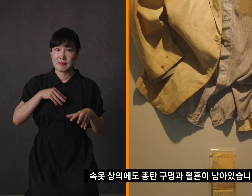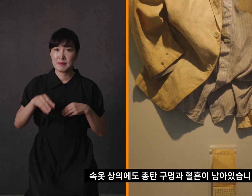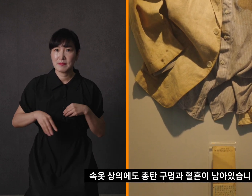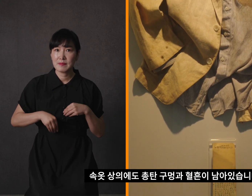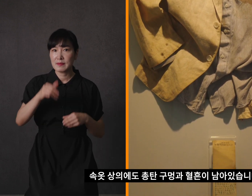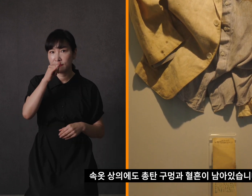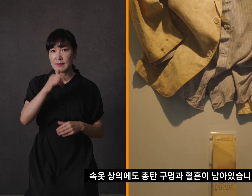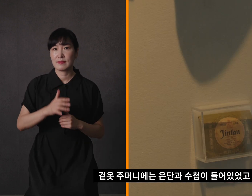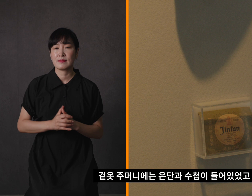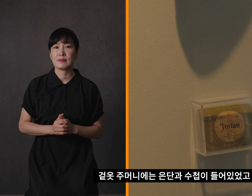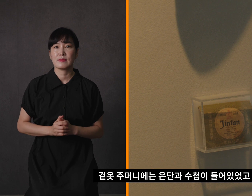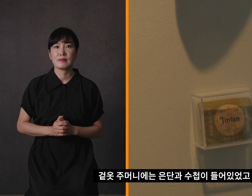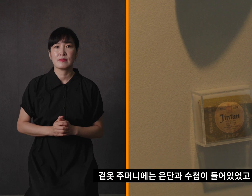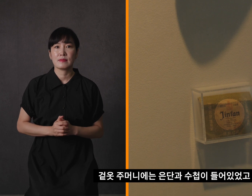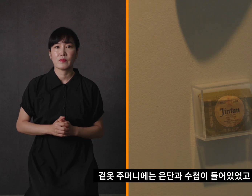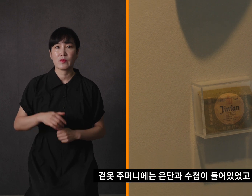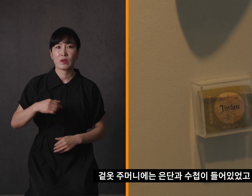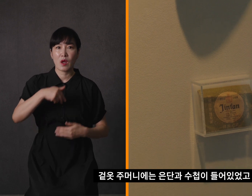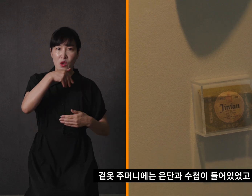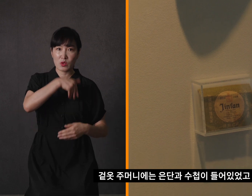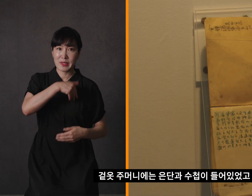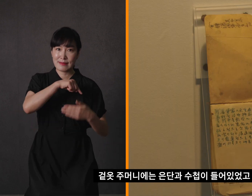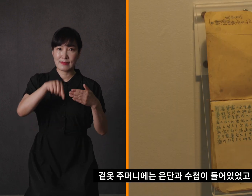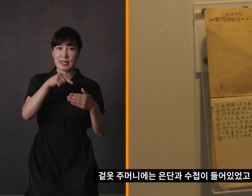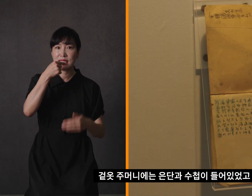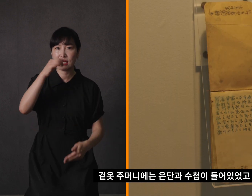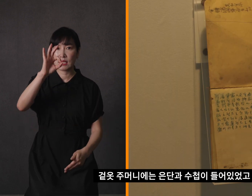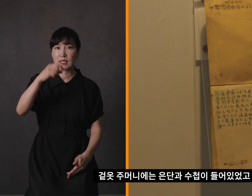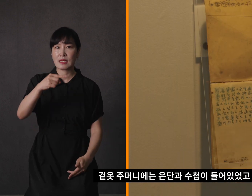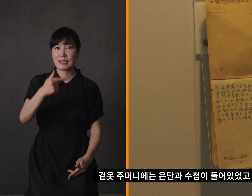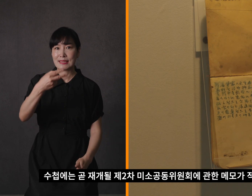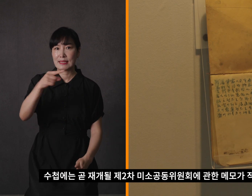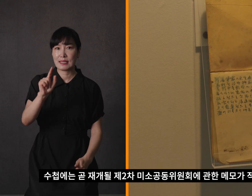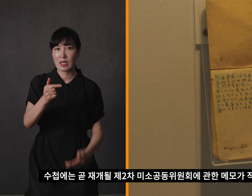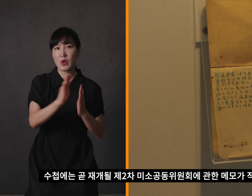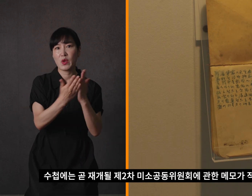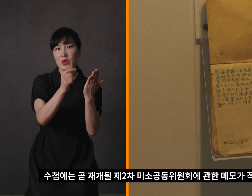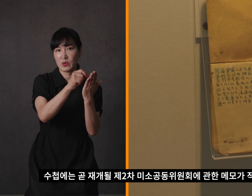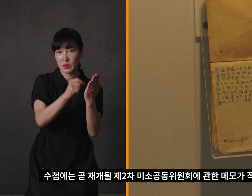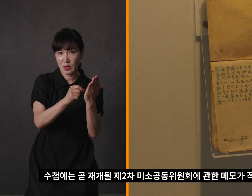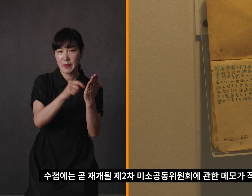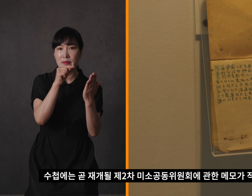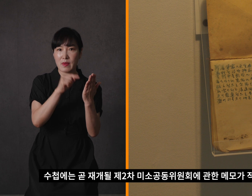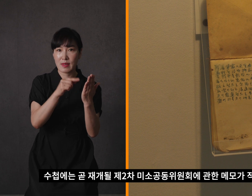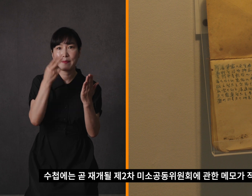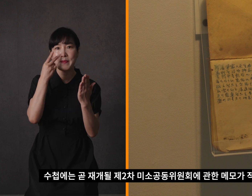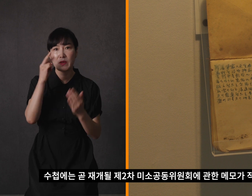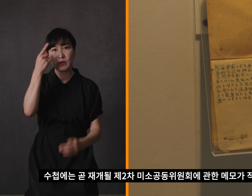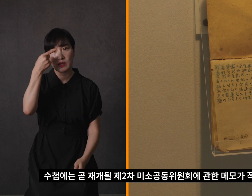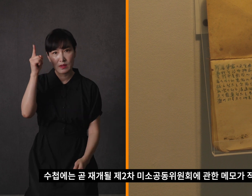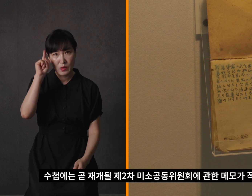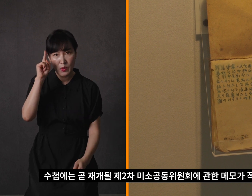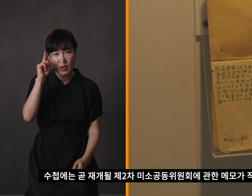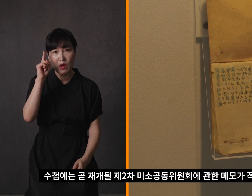있습니다. 겉옷 주머니에는 은단과 수첩이 들어있었고 수첩에는 곧 재개될